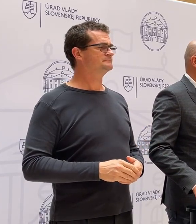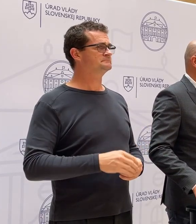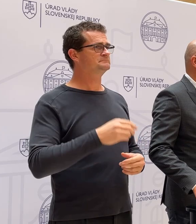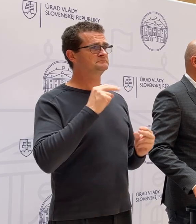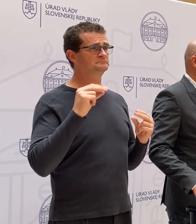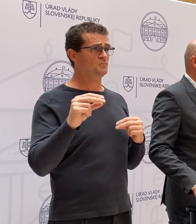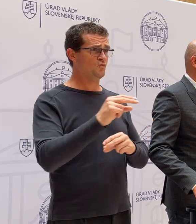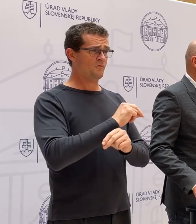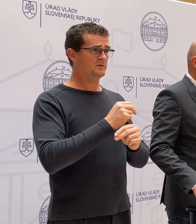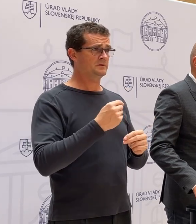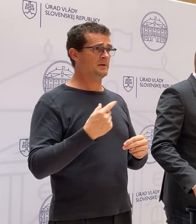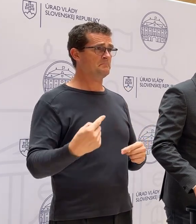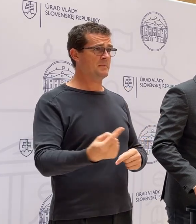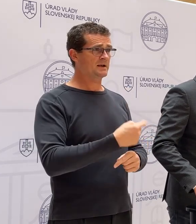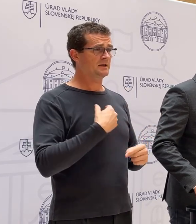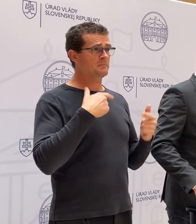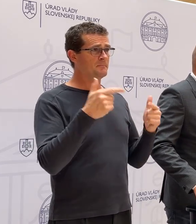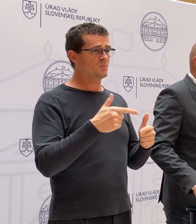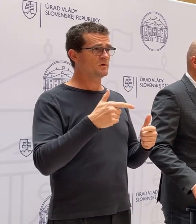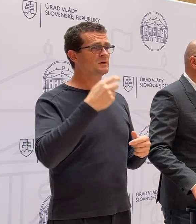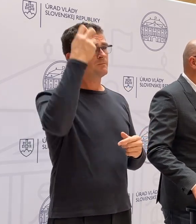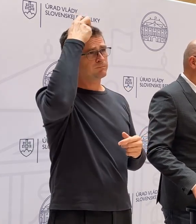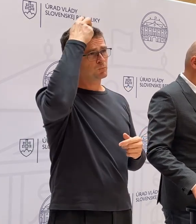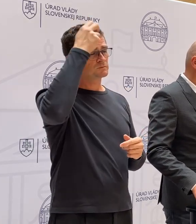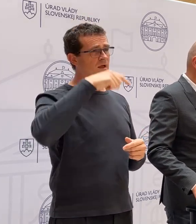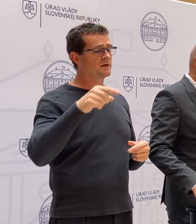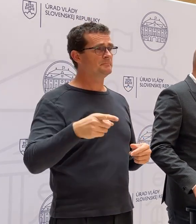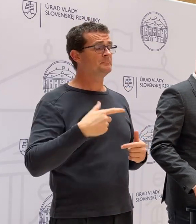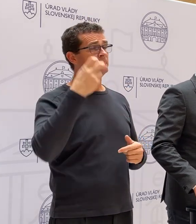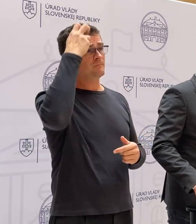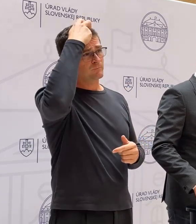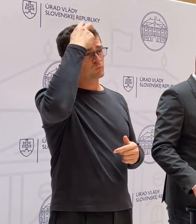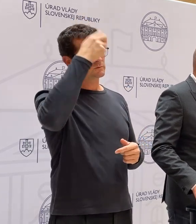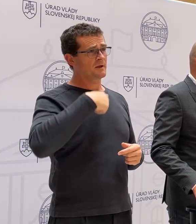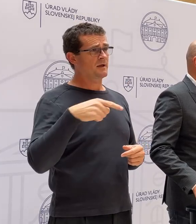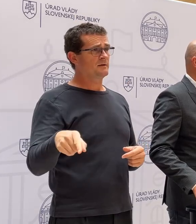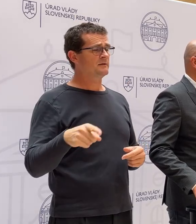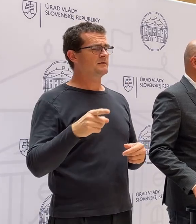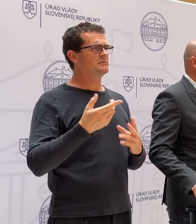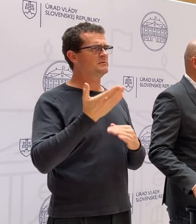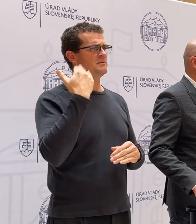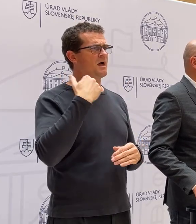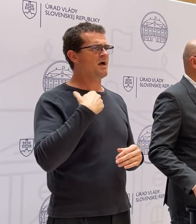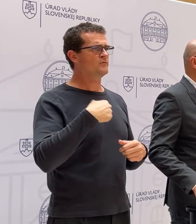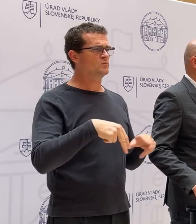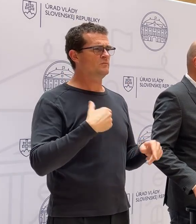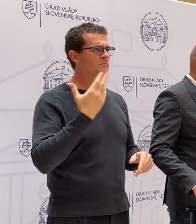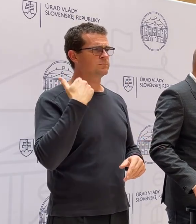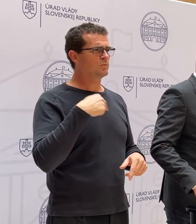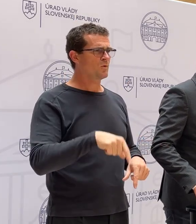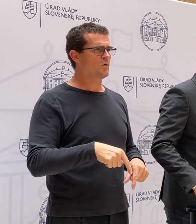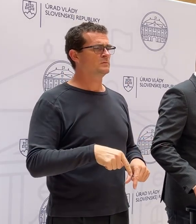partnermi podporia to? Lebo pán Budaj... To sme ešte... Nie, s pánom Budajom to už dávnejšie som mal vydiskutované